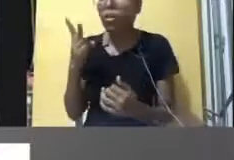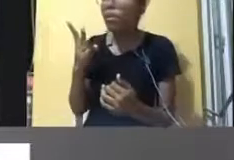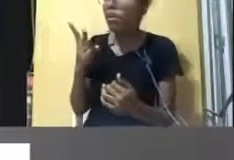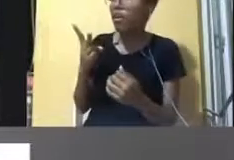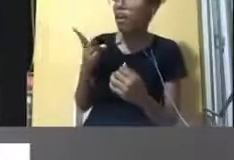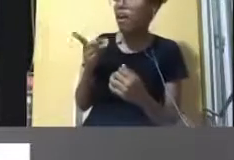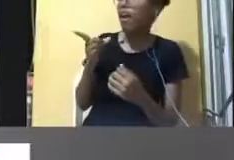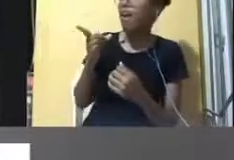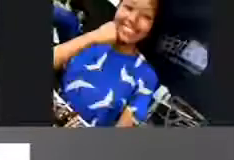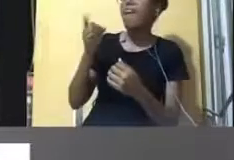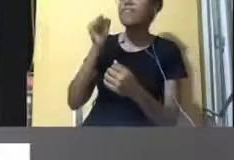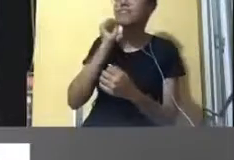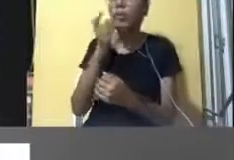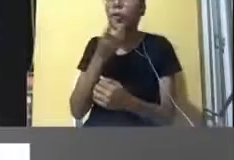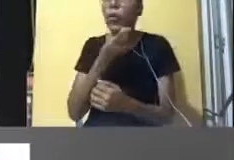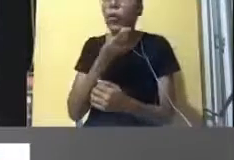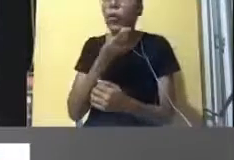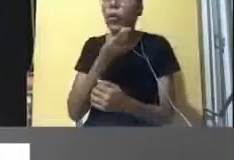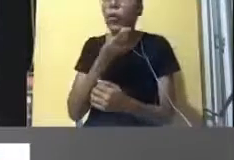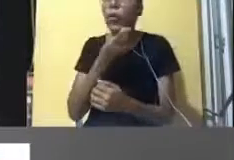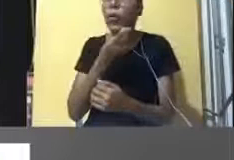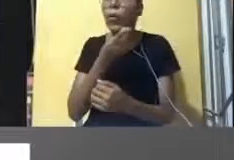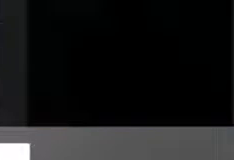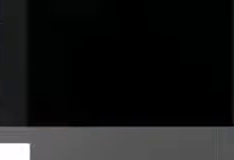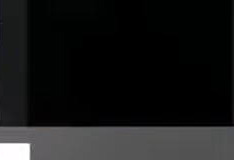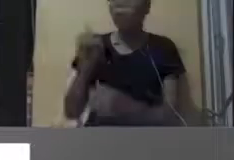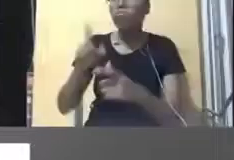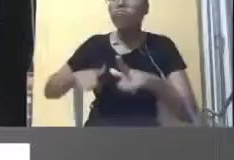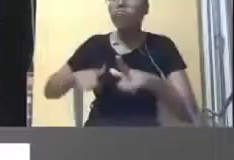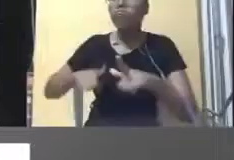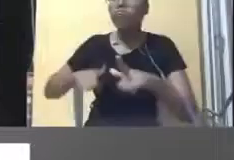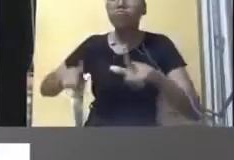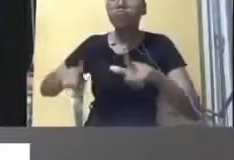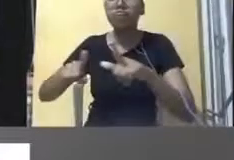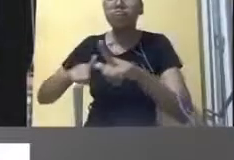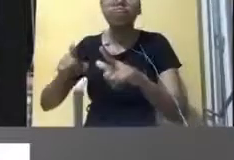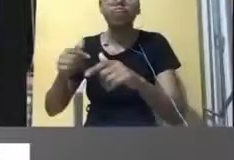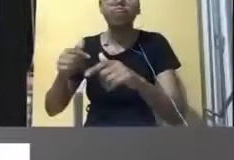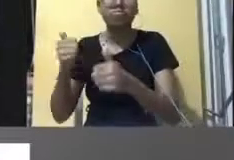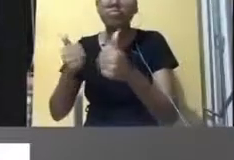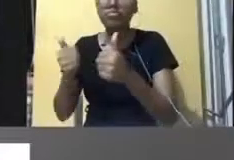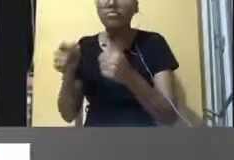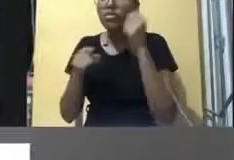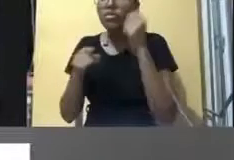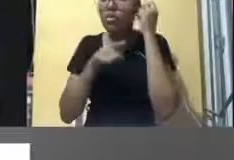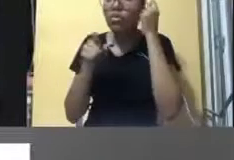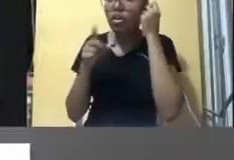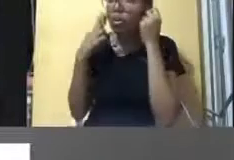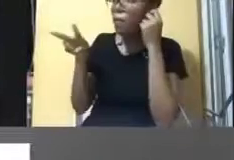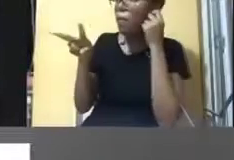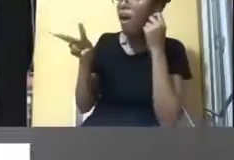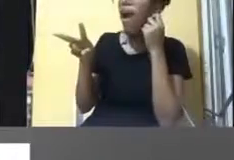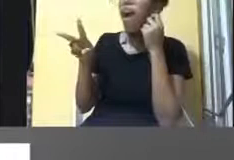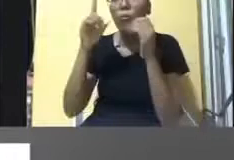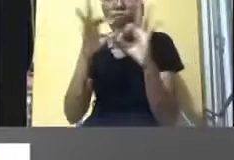del sur. Lo van a saber por muchas razones, su forma de ser, su forma de hablar, por lo que come, por lo